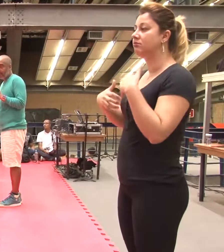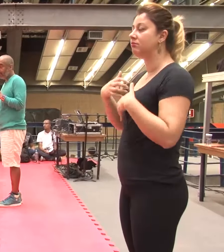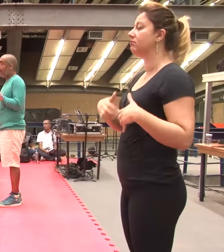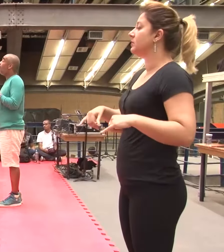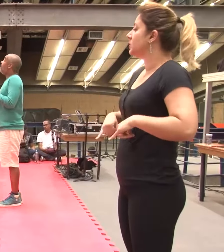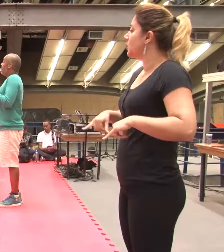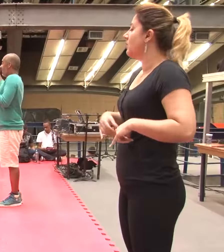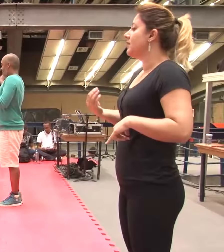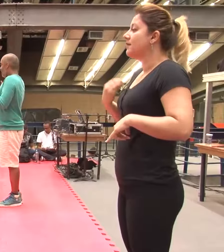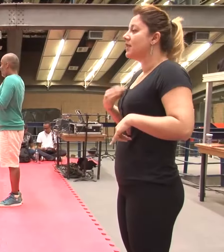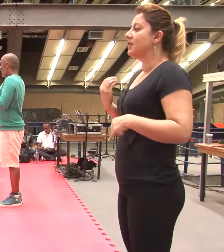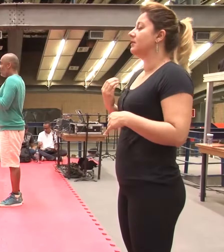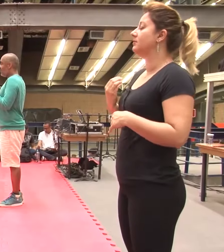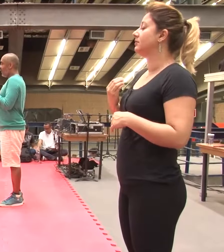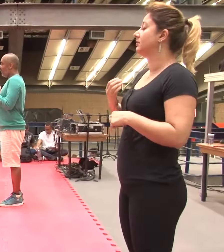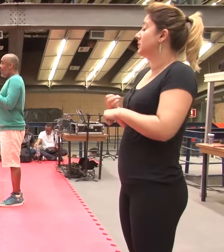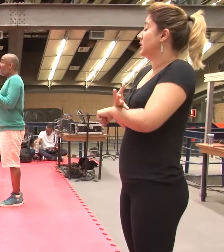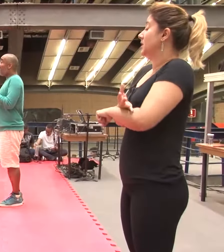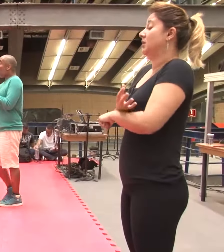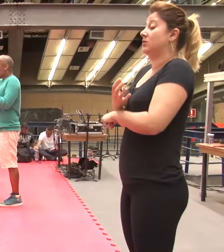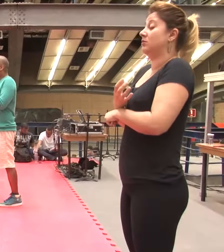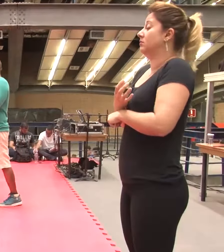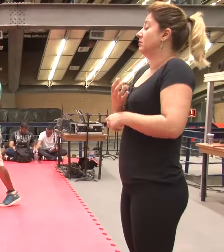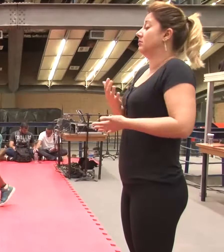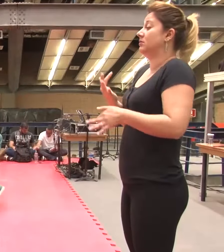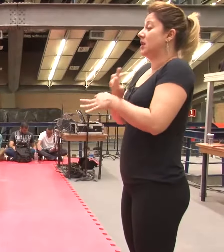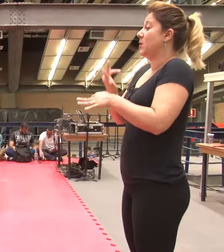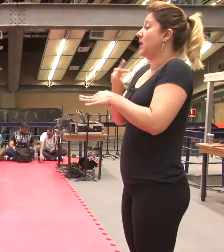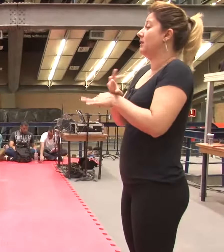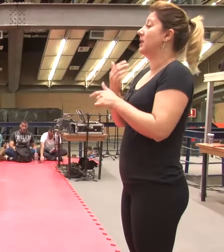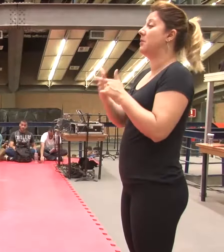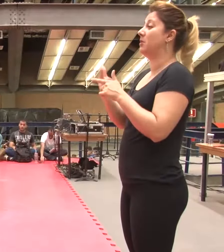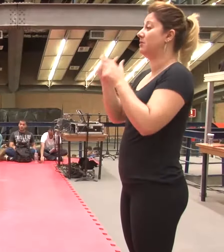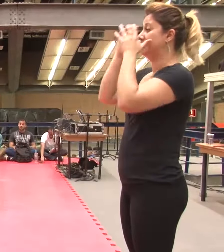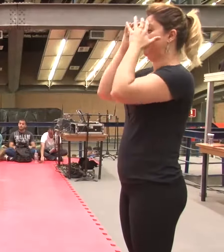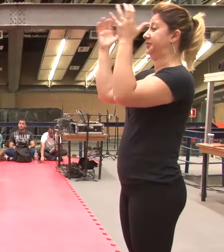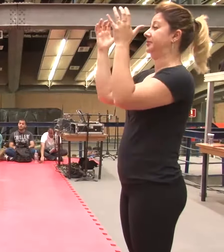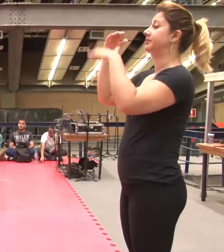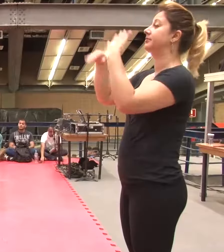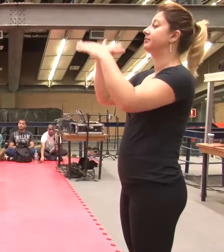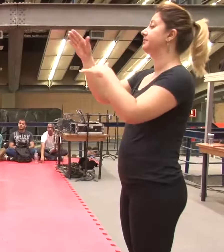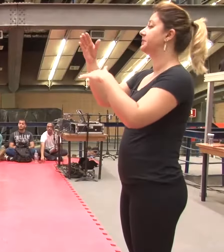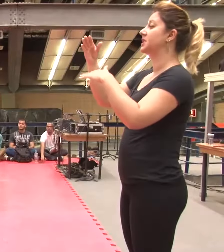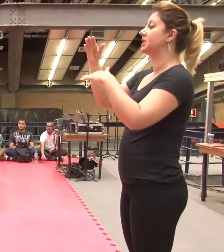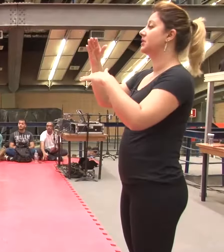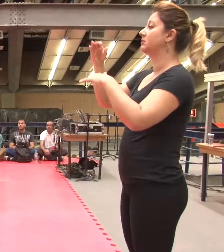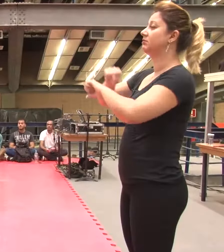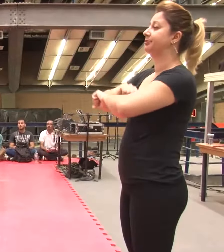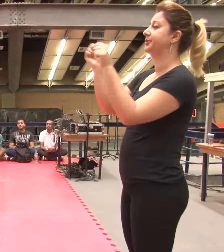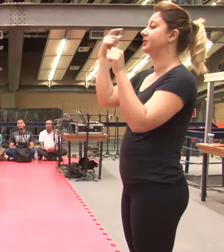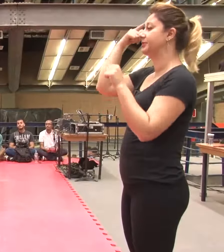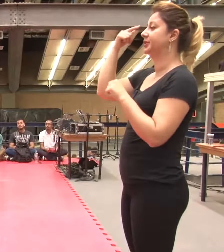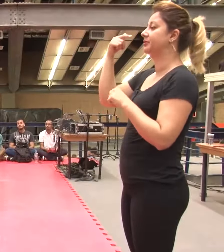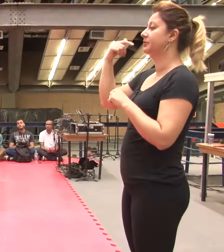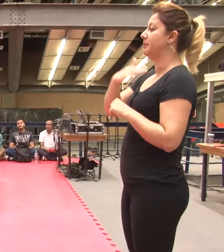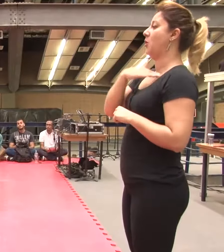etc, para vencê-lo. E sequer sabia que estava numa competição, o que é pior de tudo, né? Ela